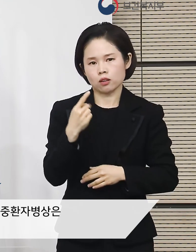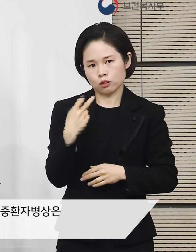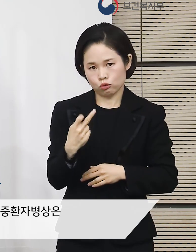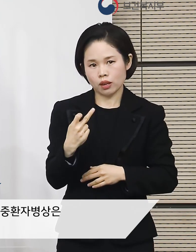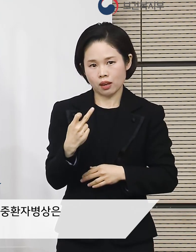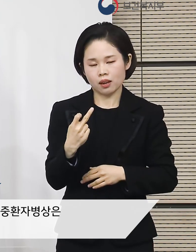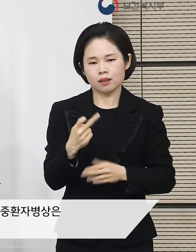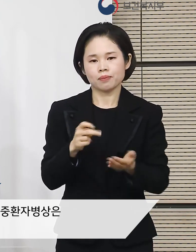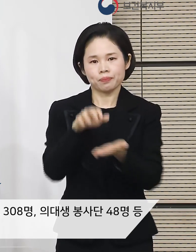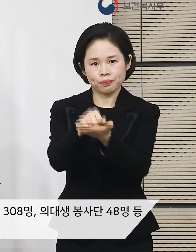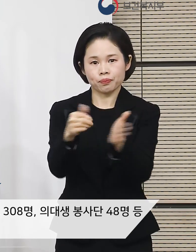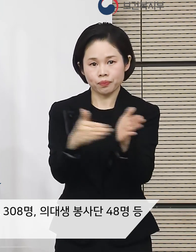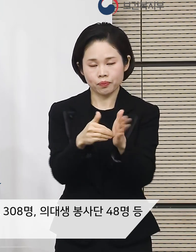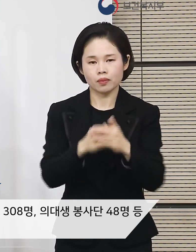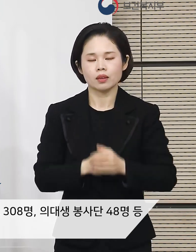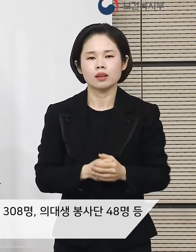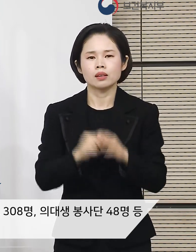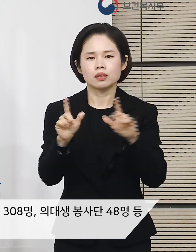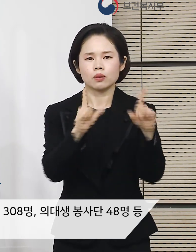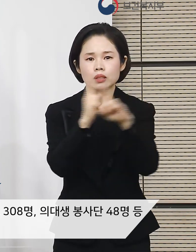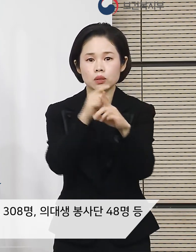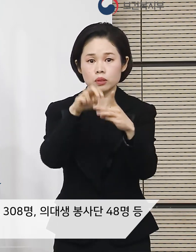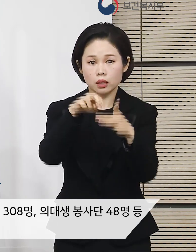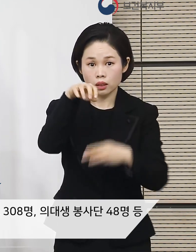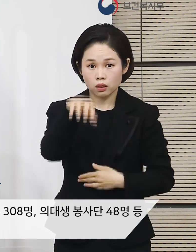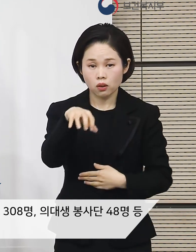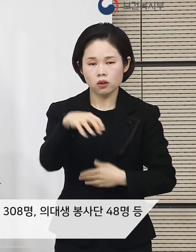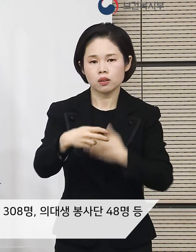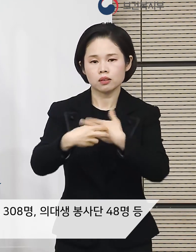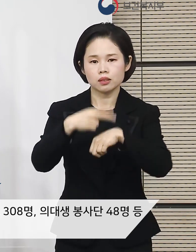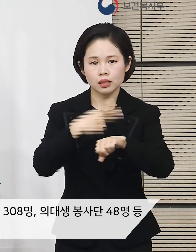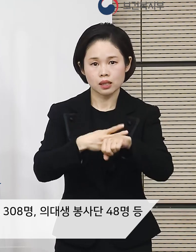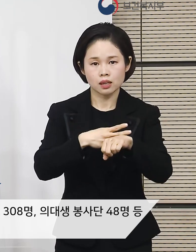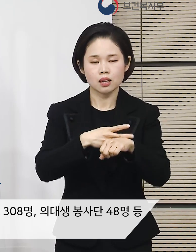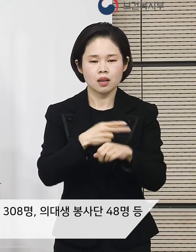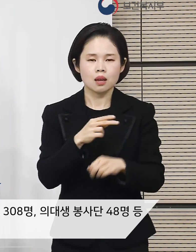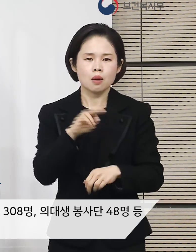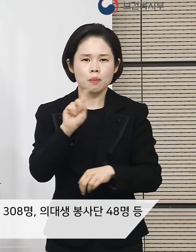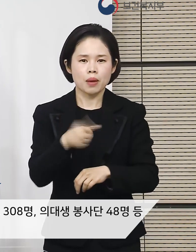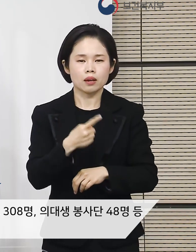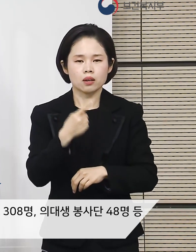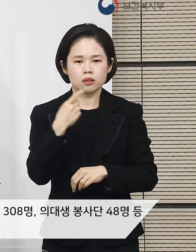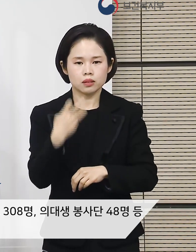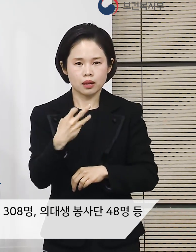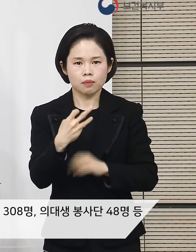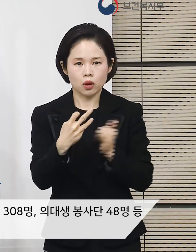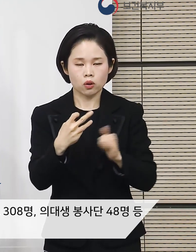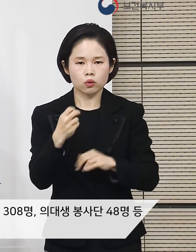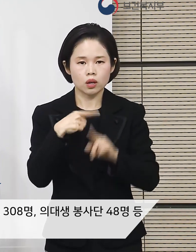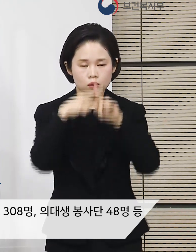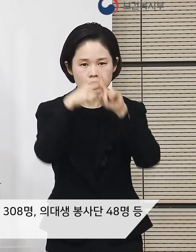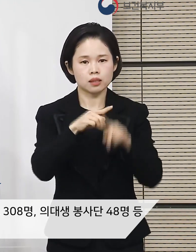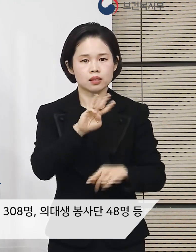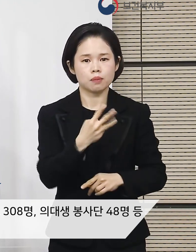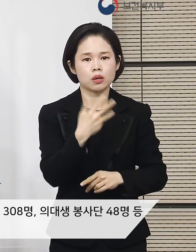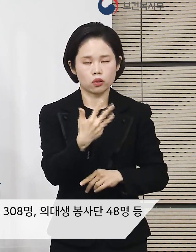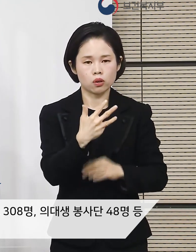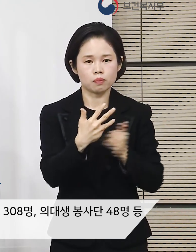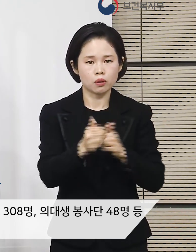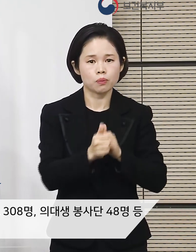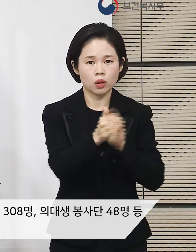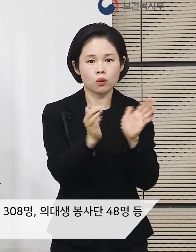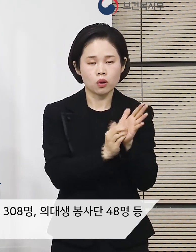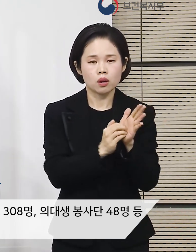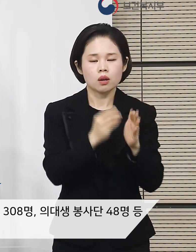확충하였습니다. 또한 생활치료센터, 병원 등의 의사 113명과 간호사